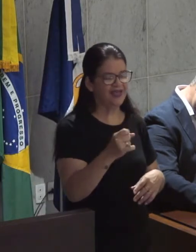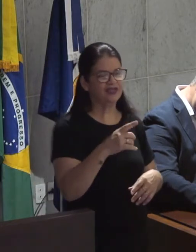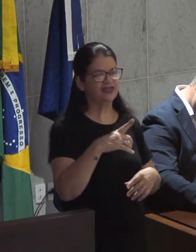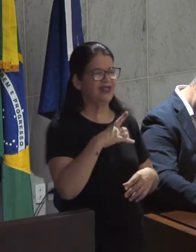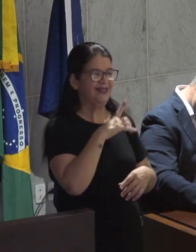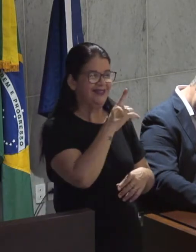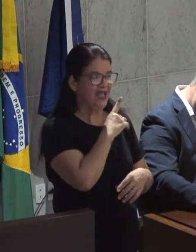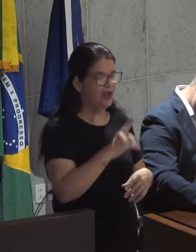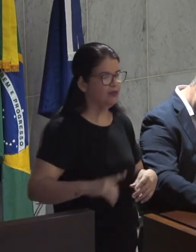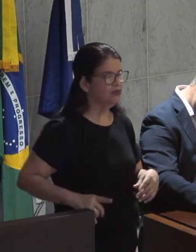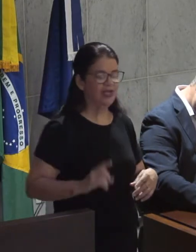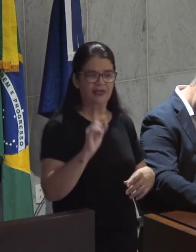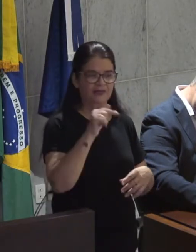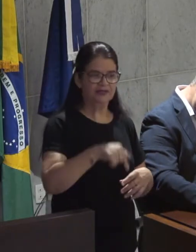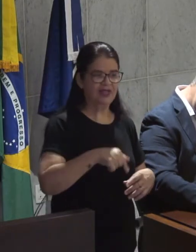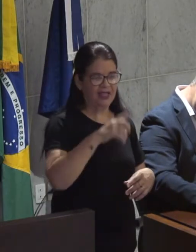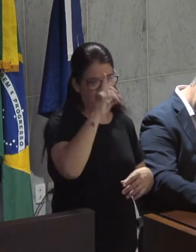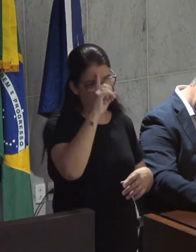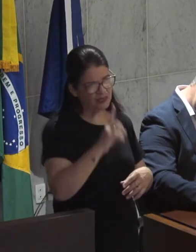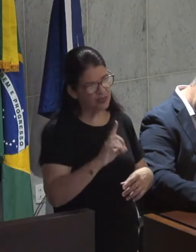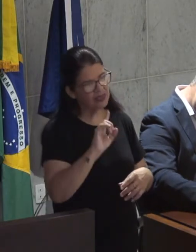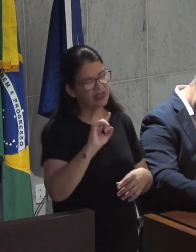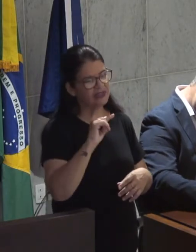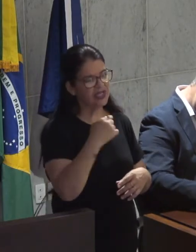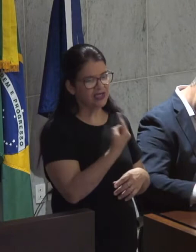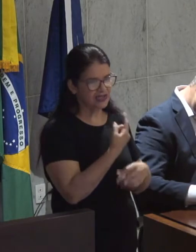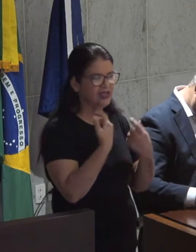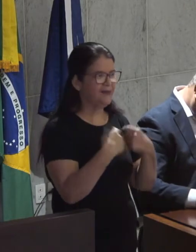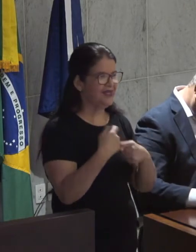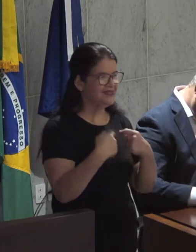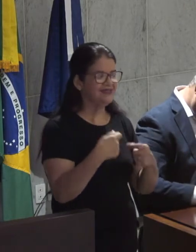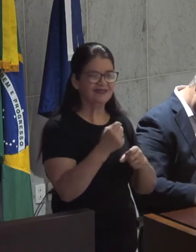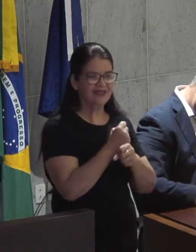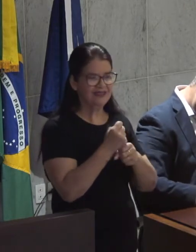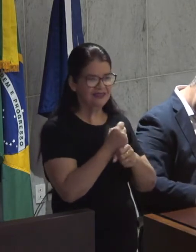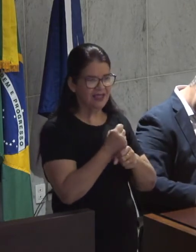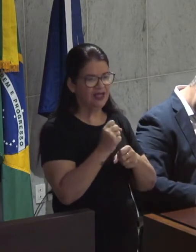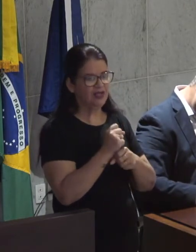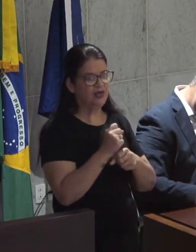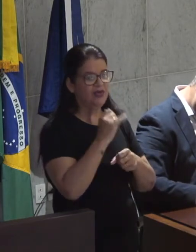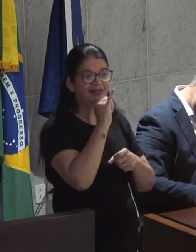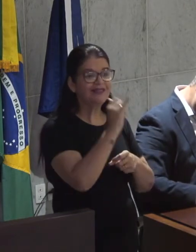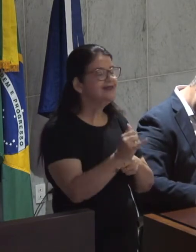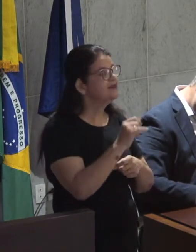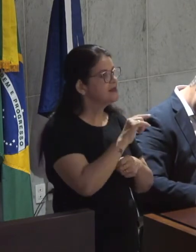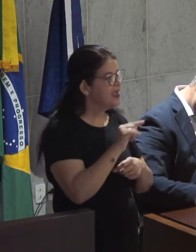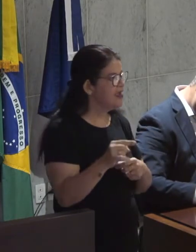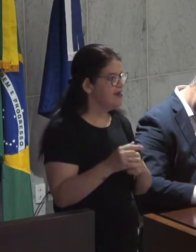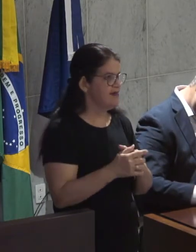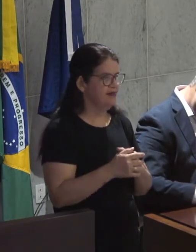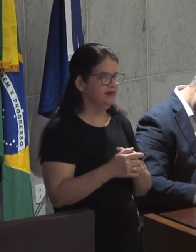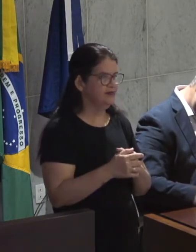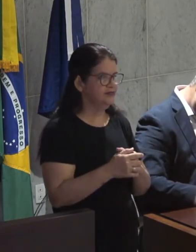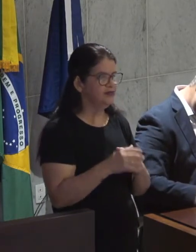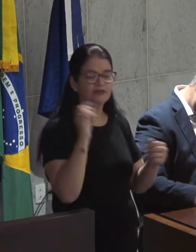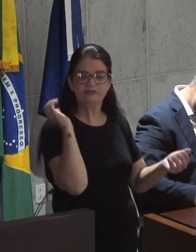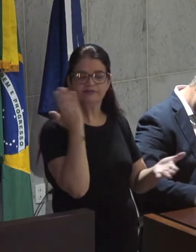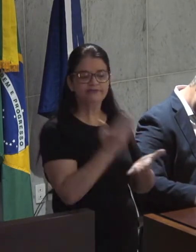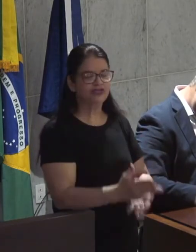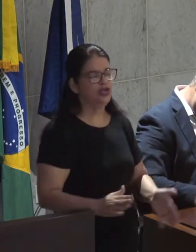presentes e autoridades. Então, a gente precisa, esse ano, dizer a eles que